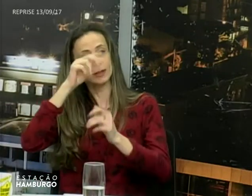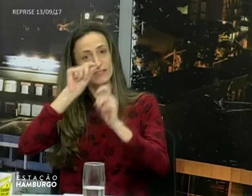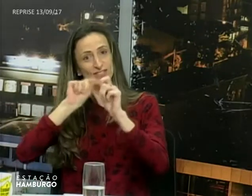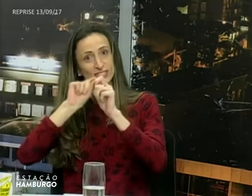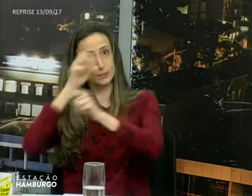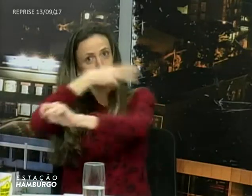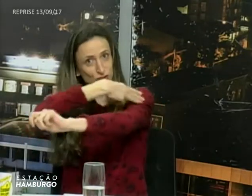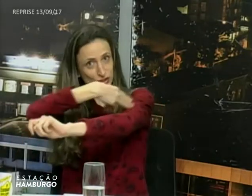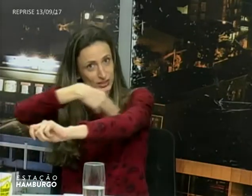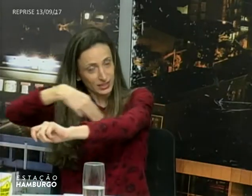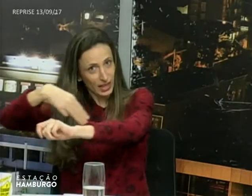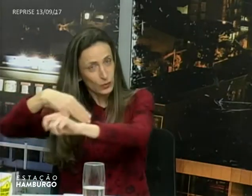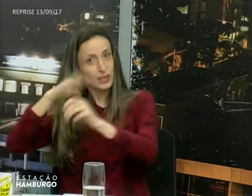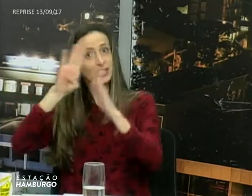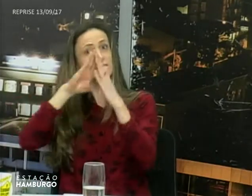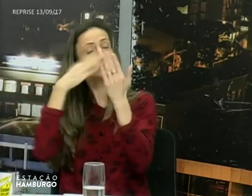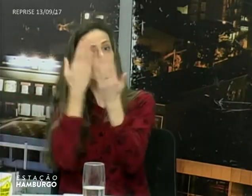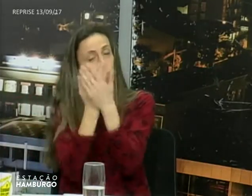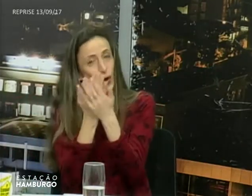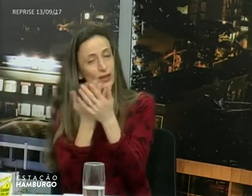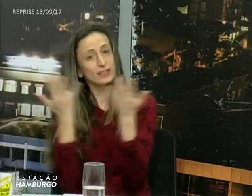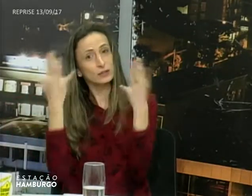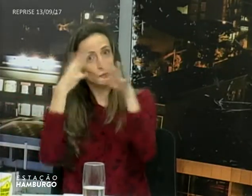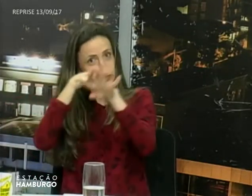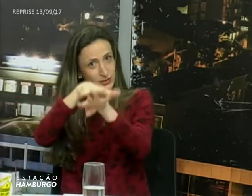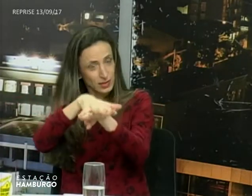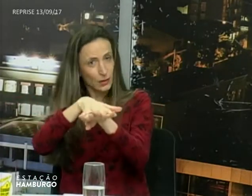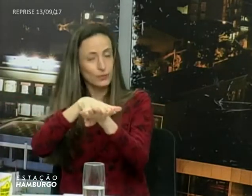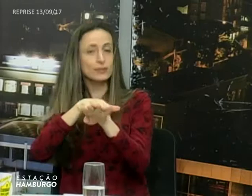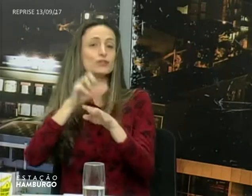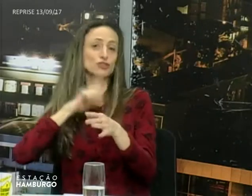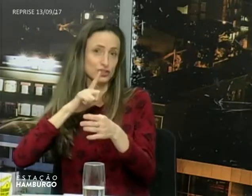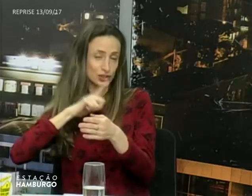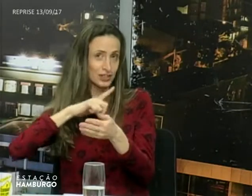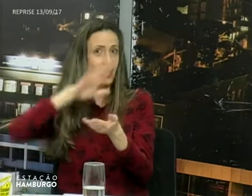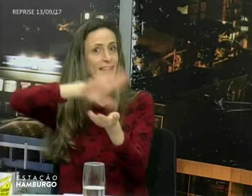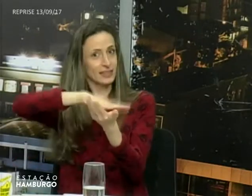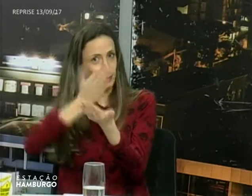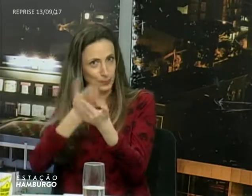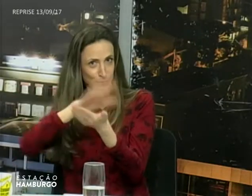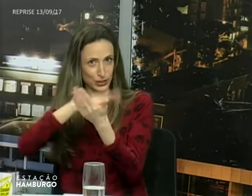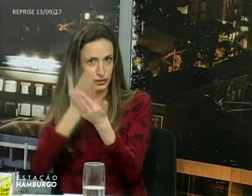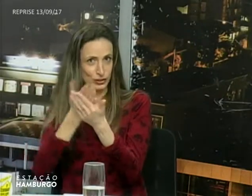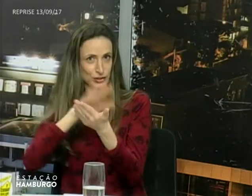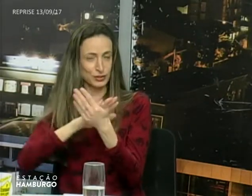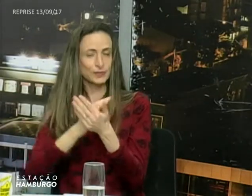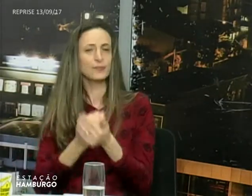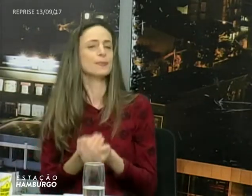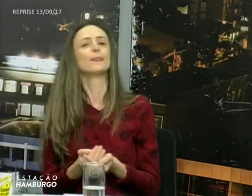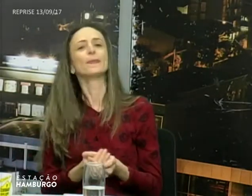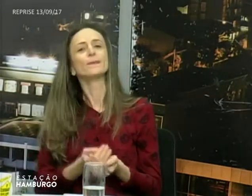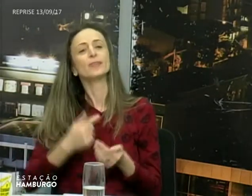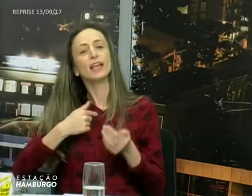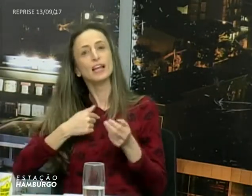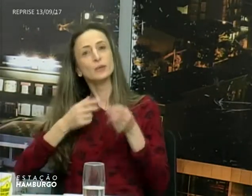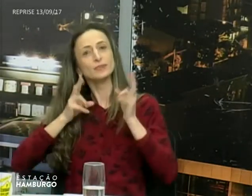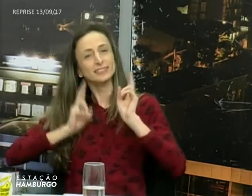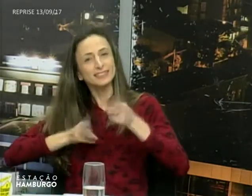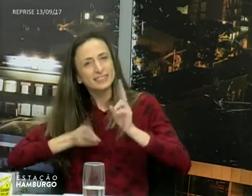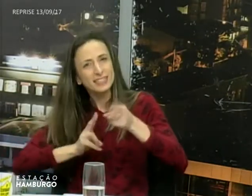Depois, eu fiz magistério numa escola de inclusão. Também tinha intérprete.